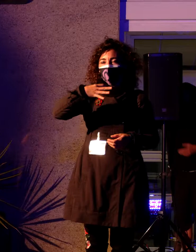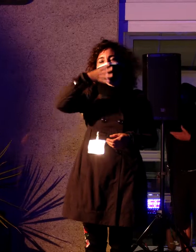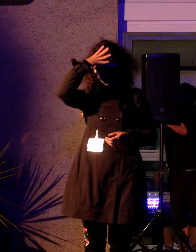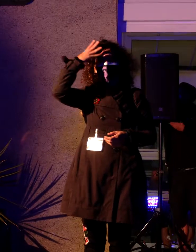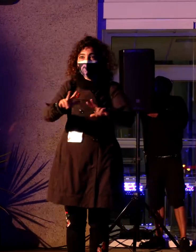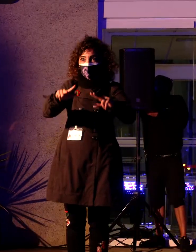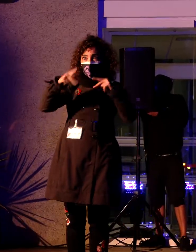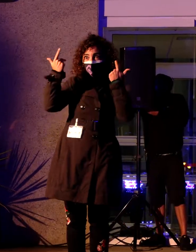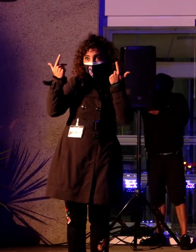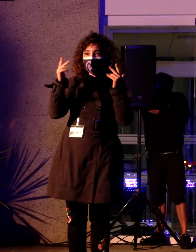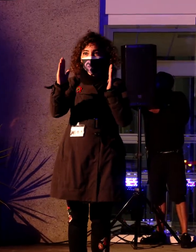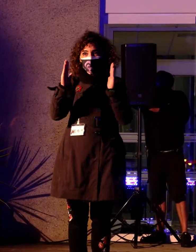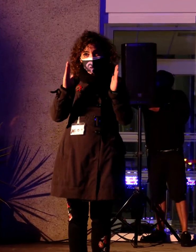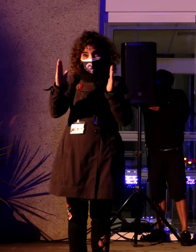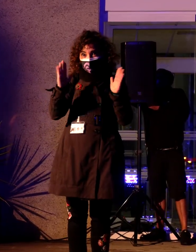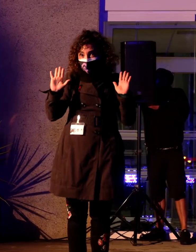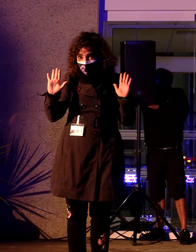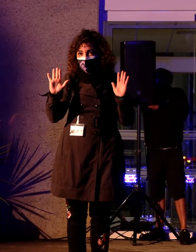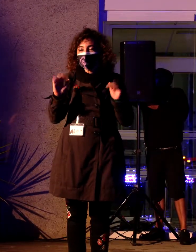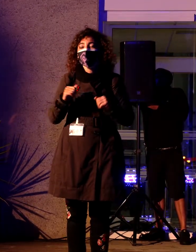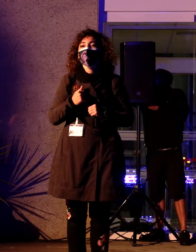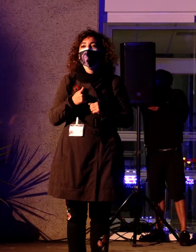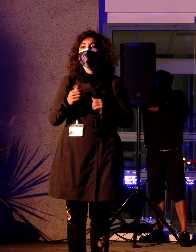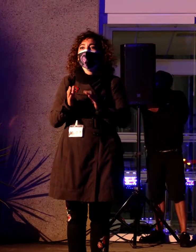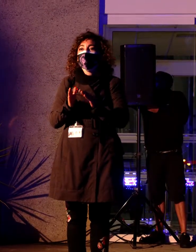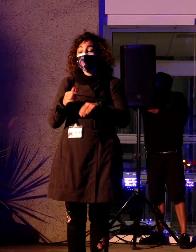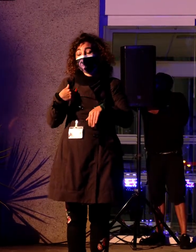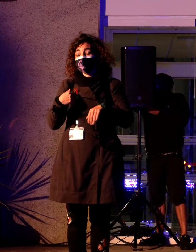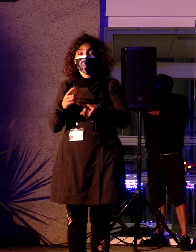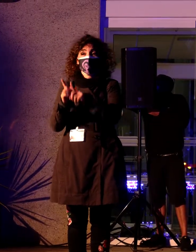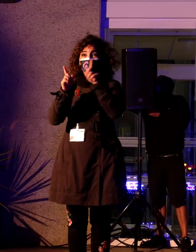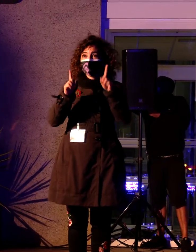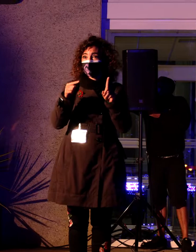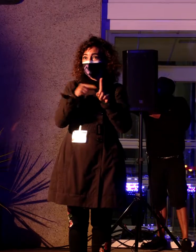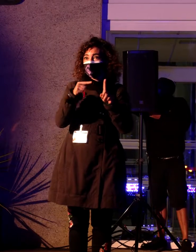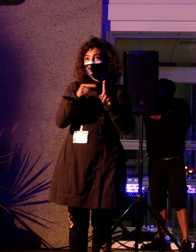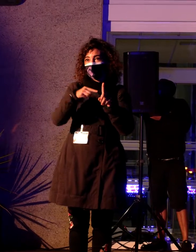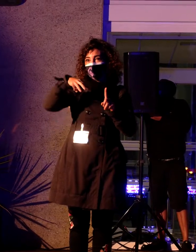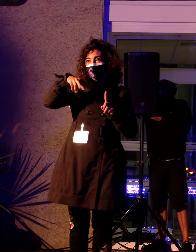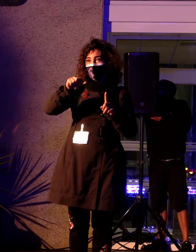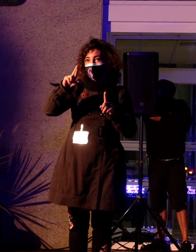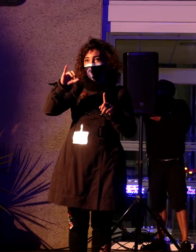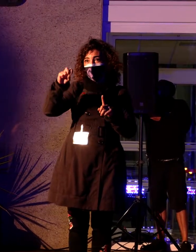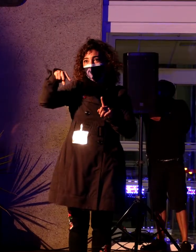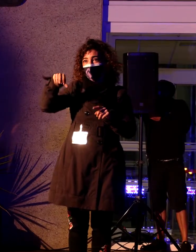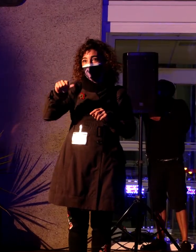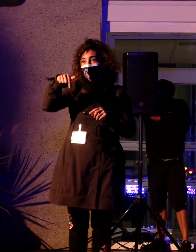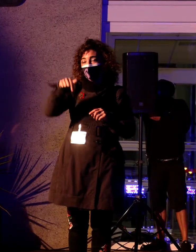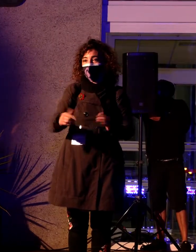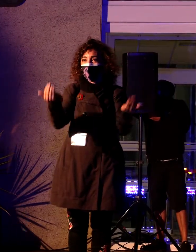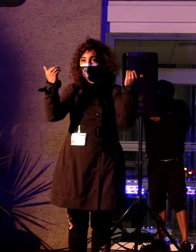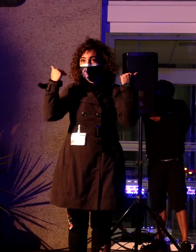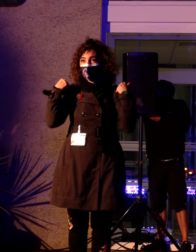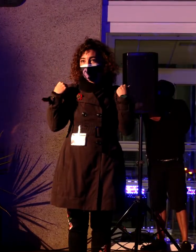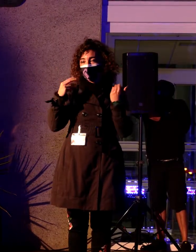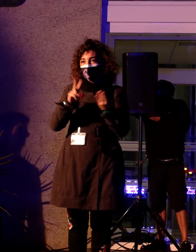Lanzarote. Como ven, tengo a mi mano izquierda, en este caso a Mariana, que hoy será la encargada